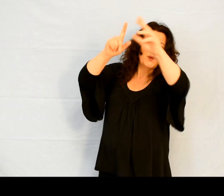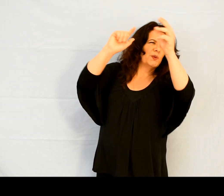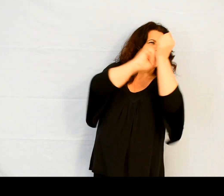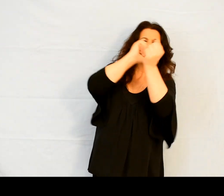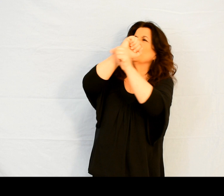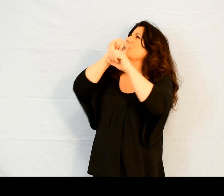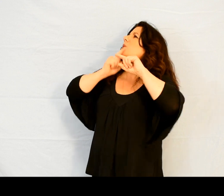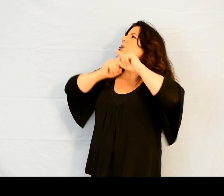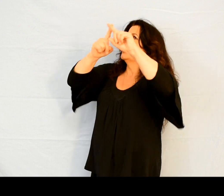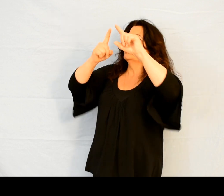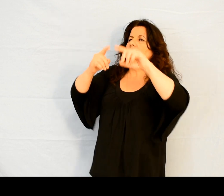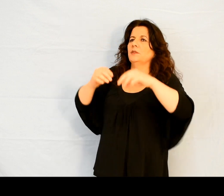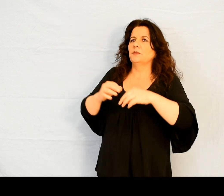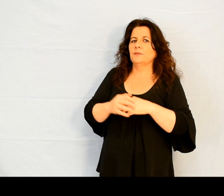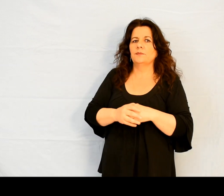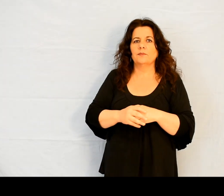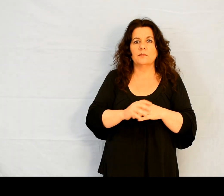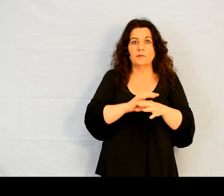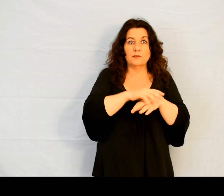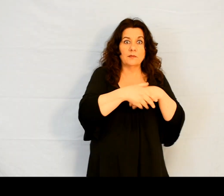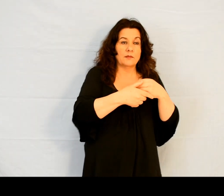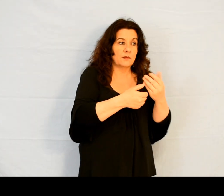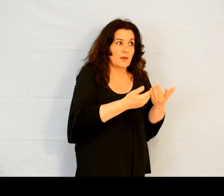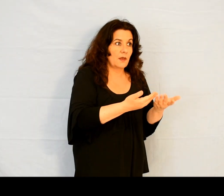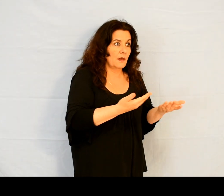Pilate leur dit, « Vais-je crucifier votre roi ?»